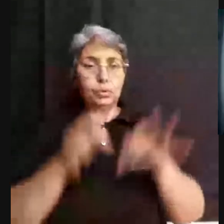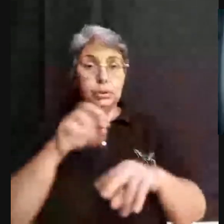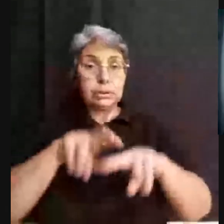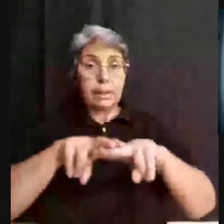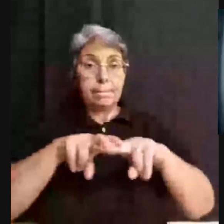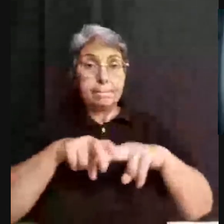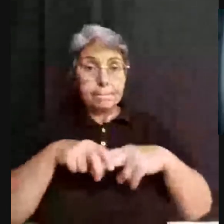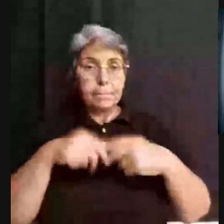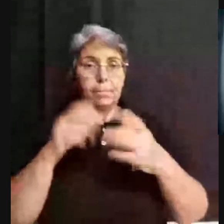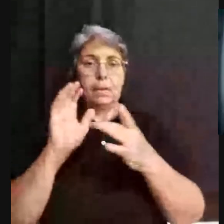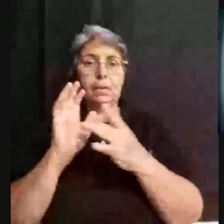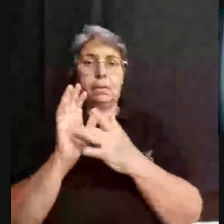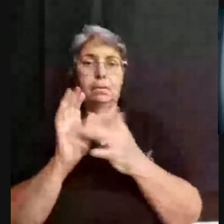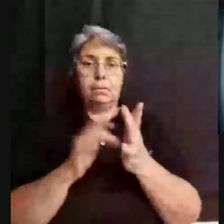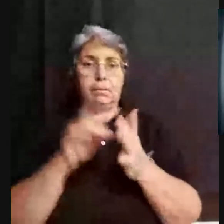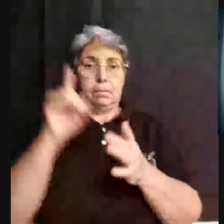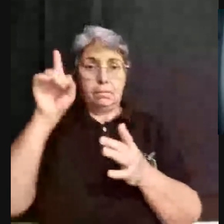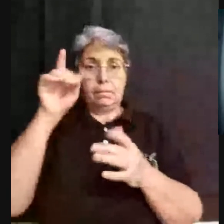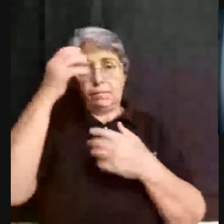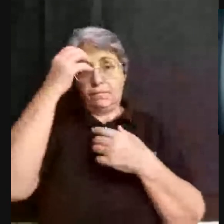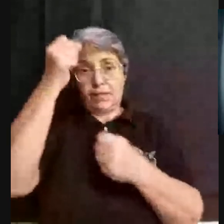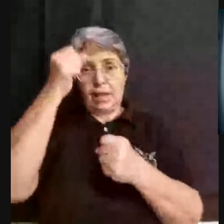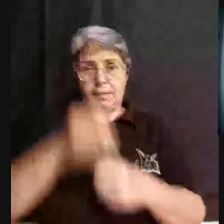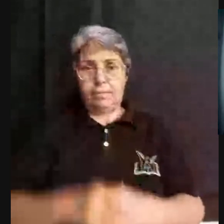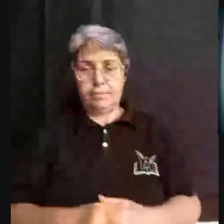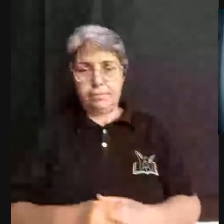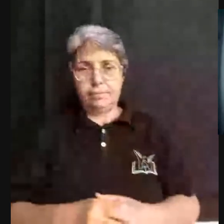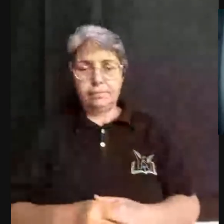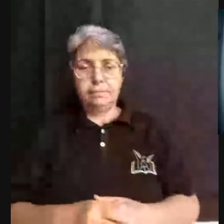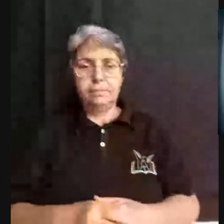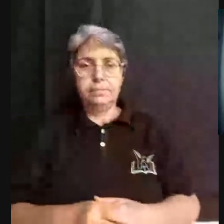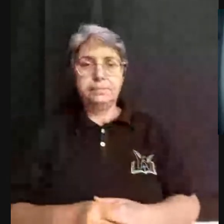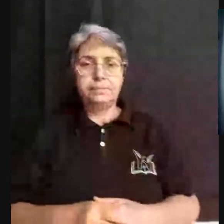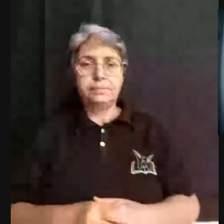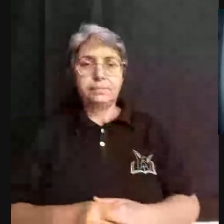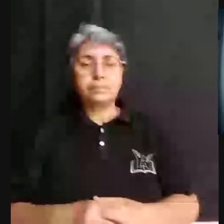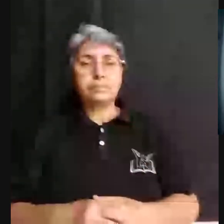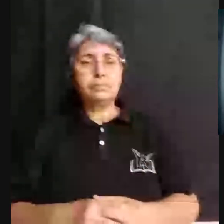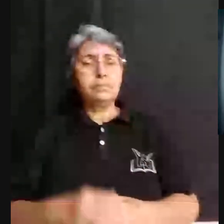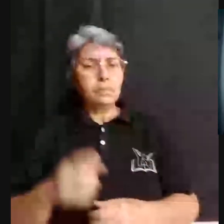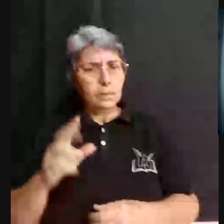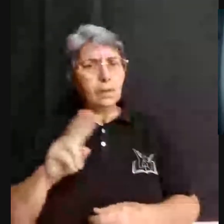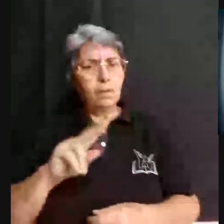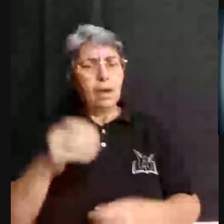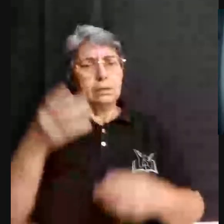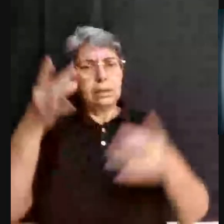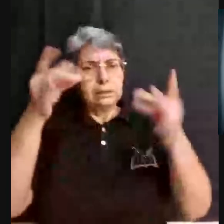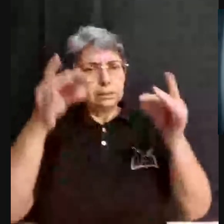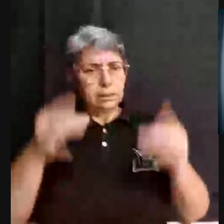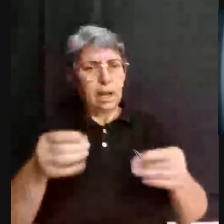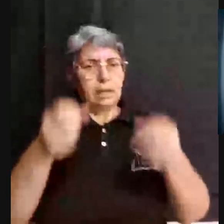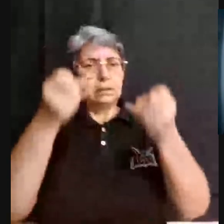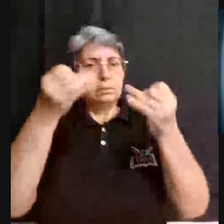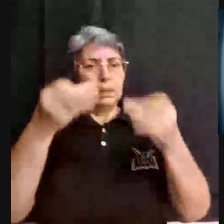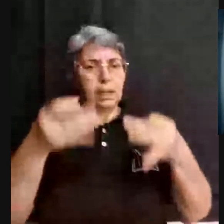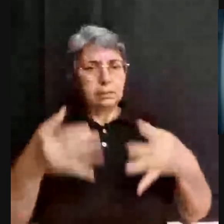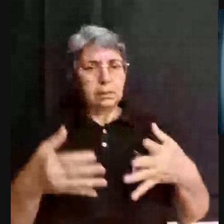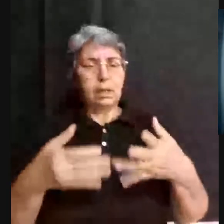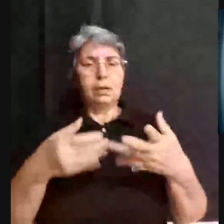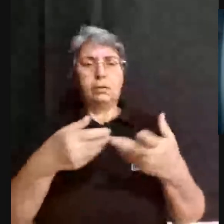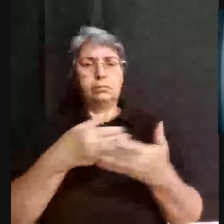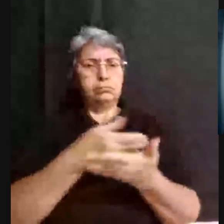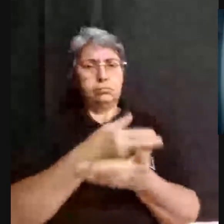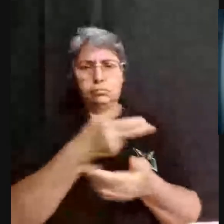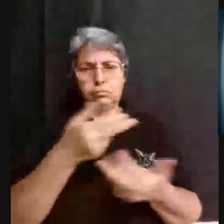prolongar mais sobre a doutrina, vão dedicar mais tempo explicando o que de fato foi dito em termos